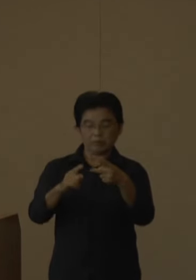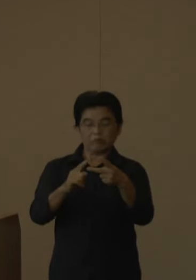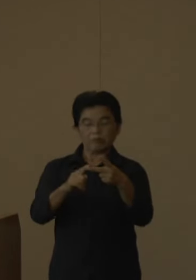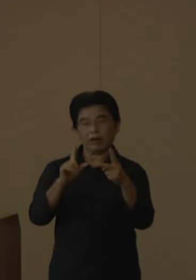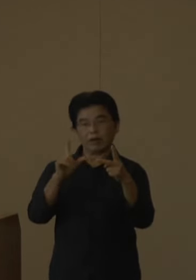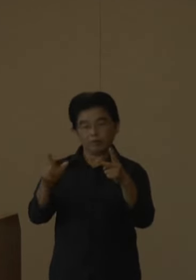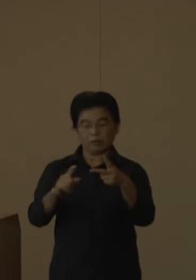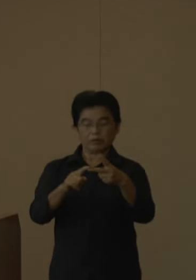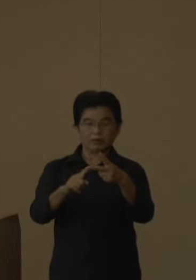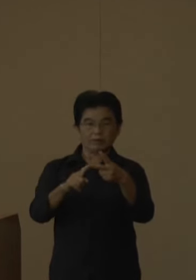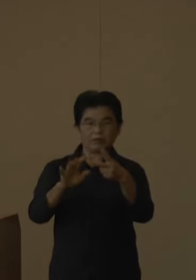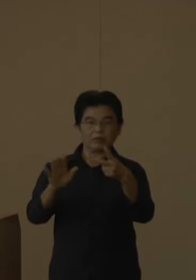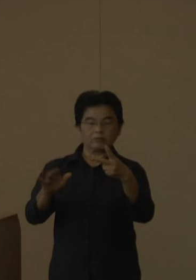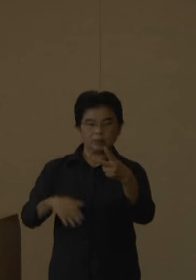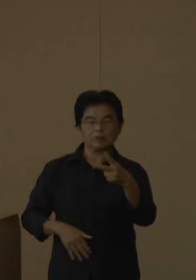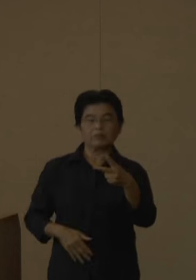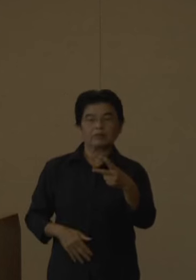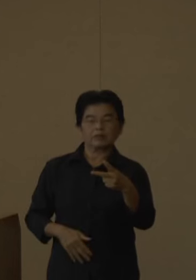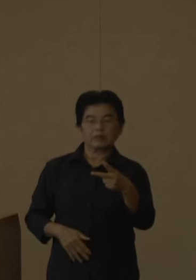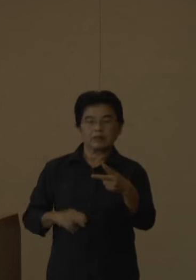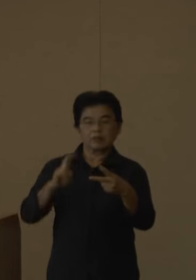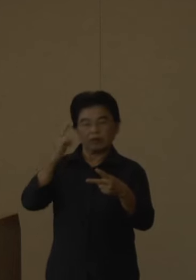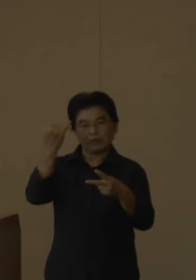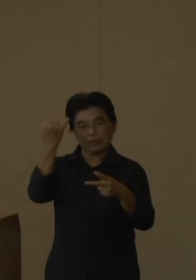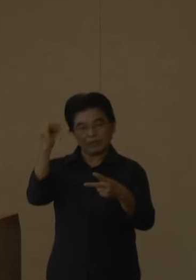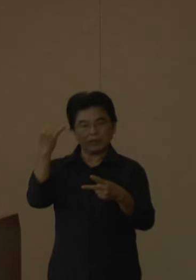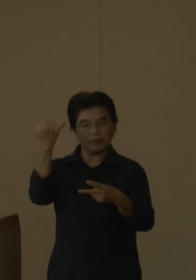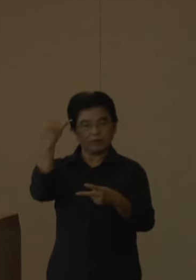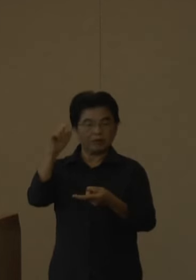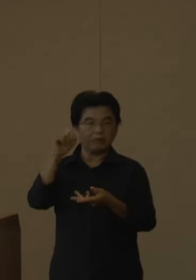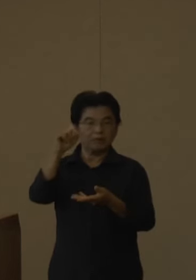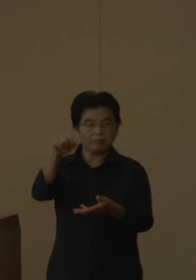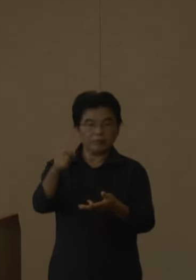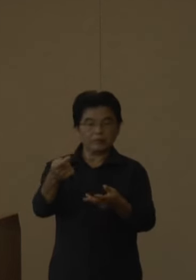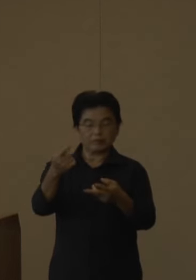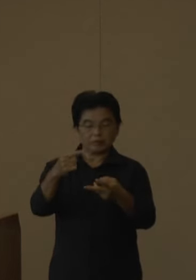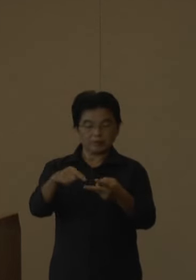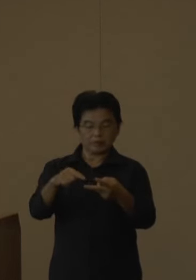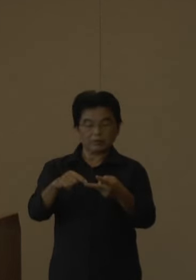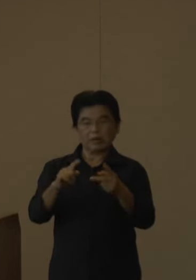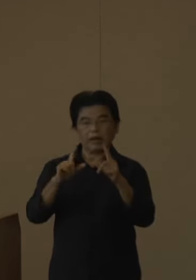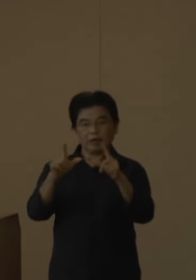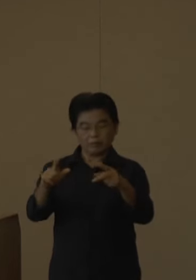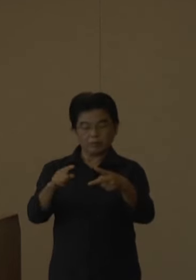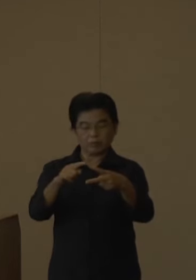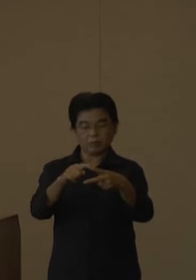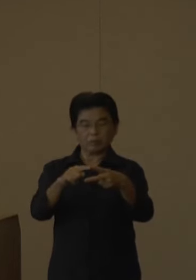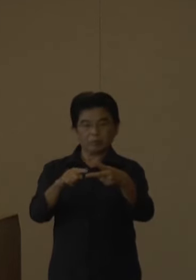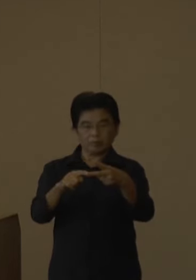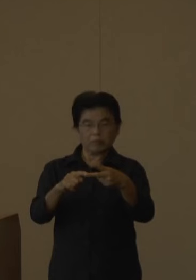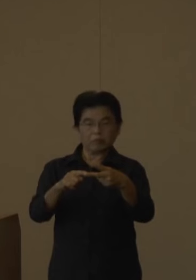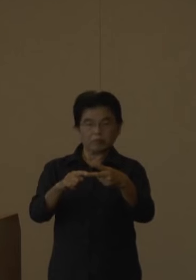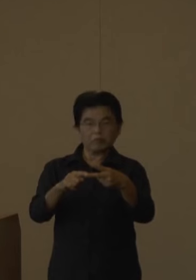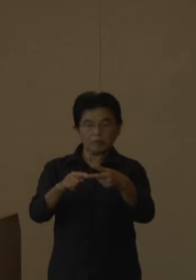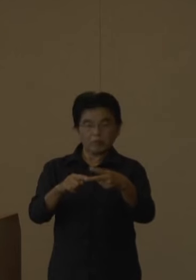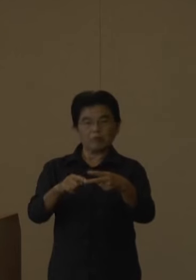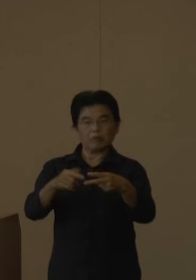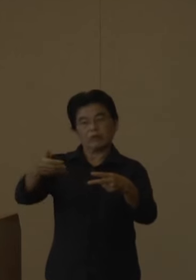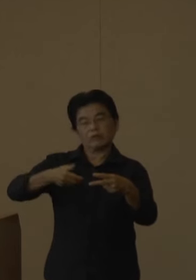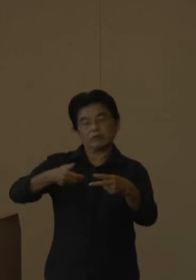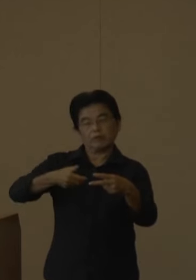事項が1件ございます。知事のご発言の後、冒頭発言および発表事項に関する質問のお時間を